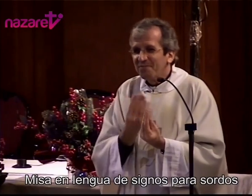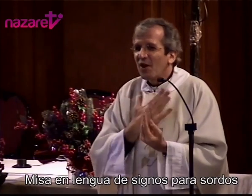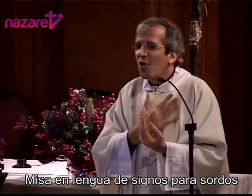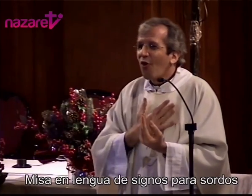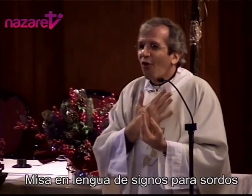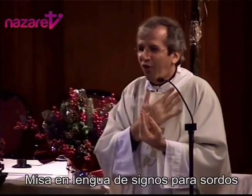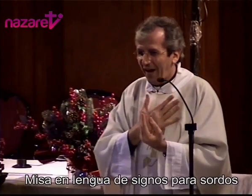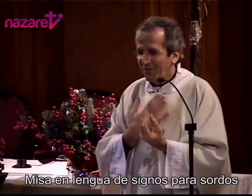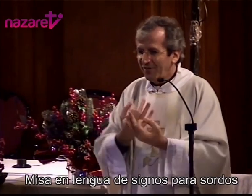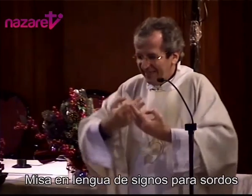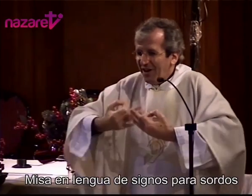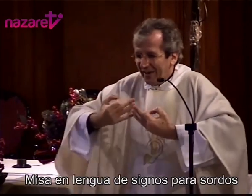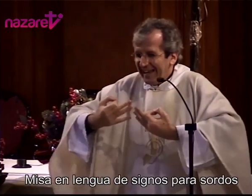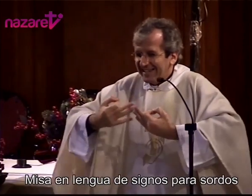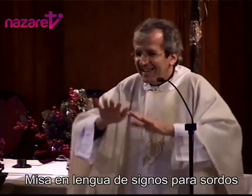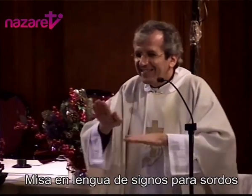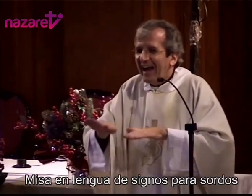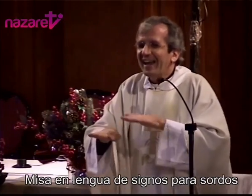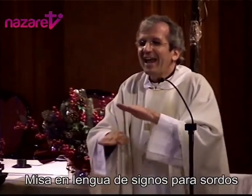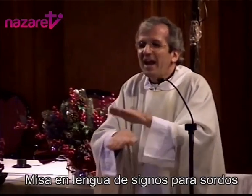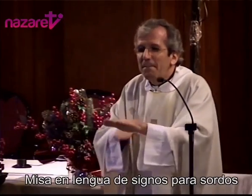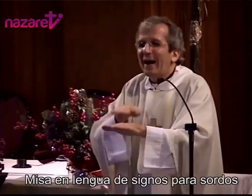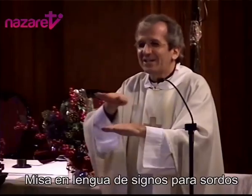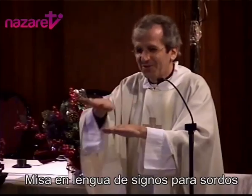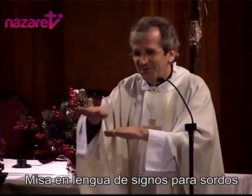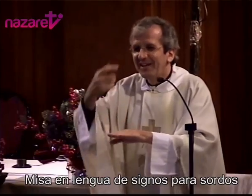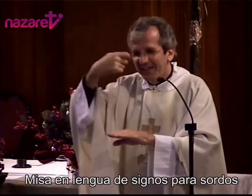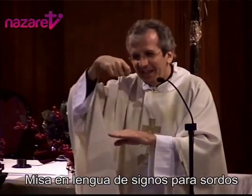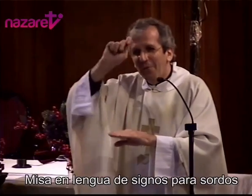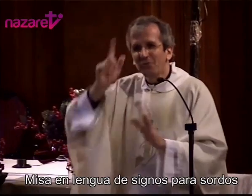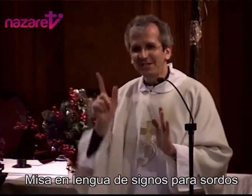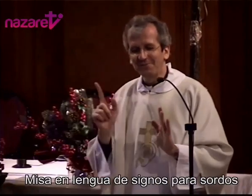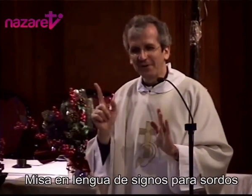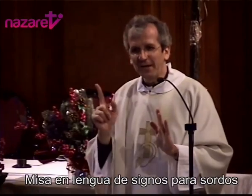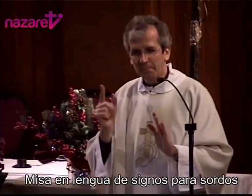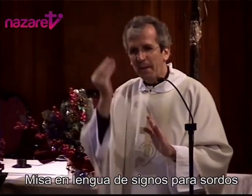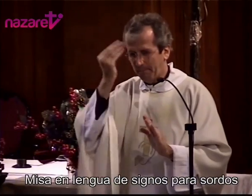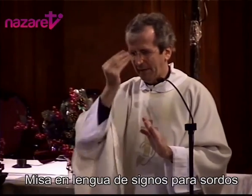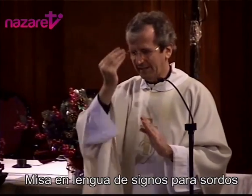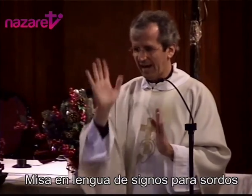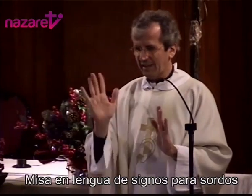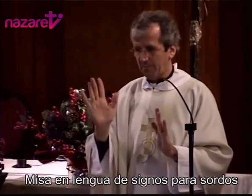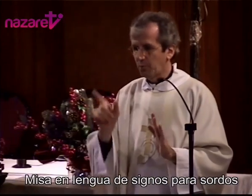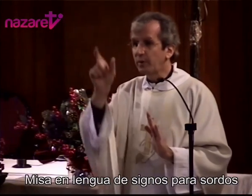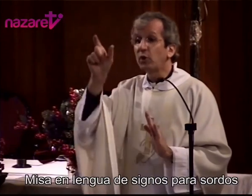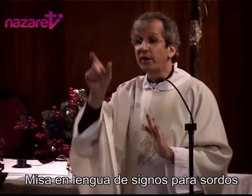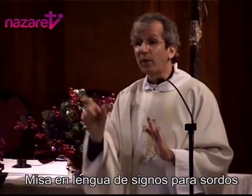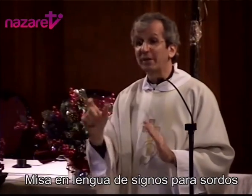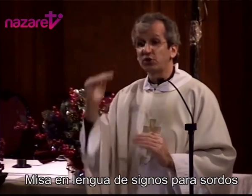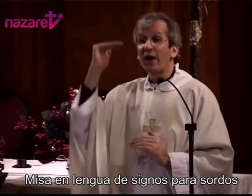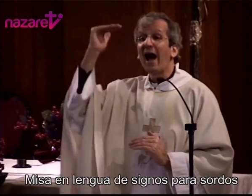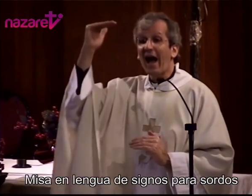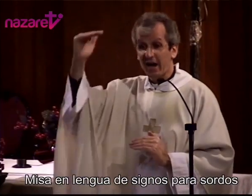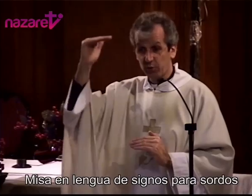hemos gozado de lo que es dar el paso del bautismo. Pensad por un momento en